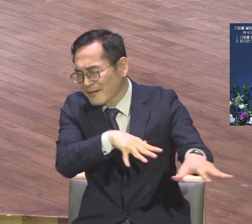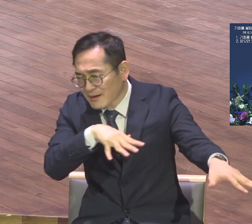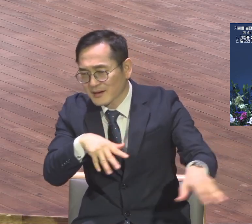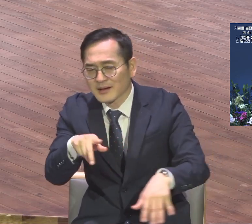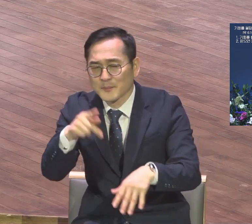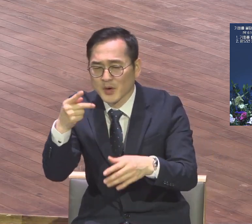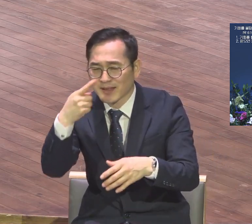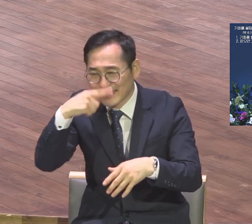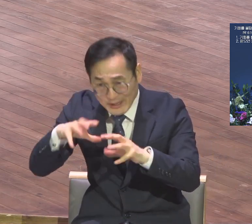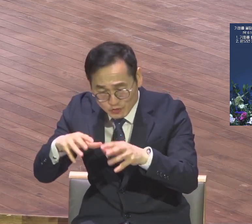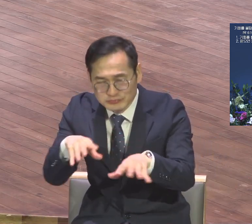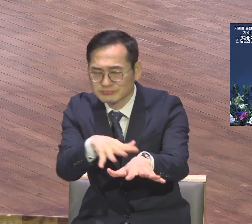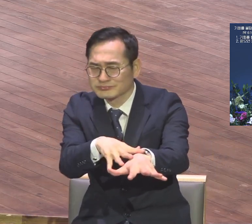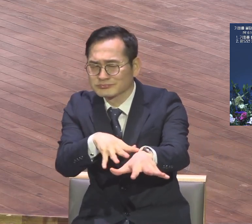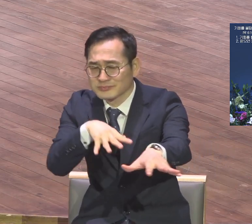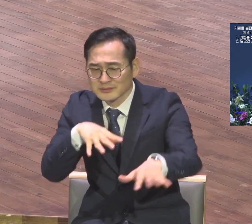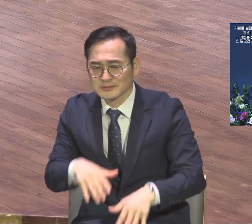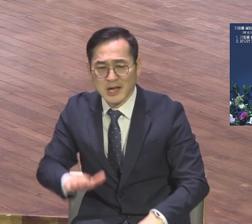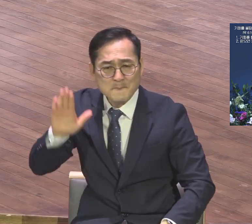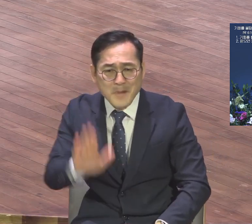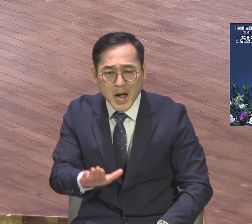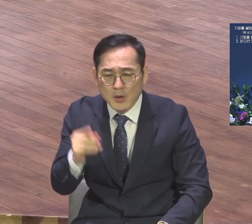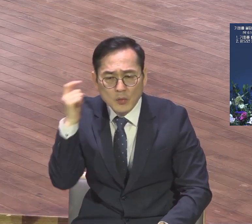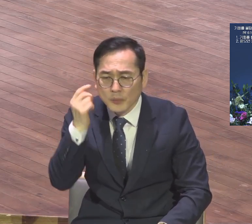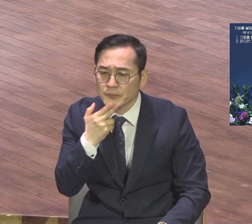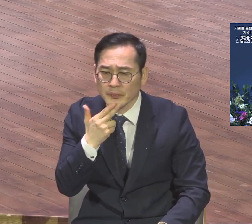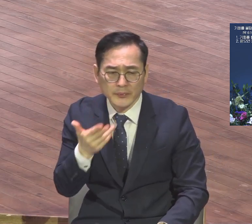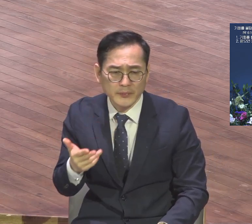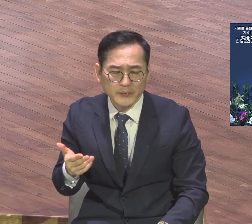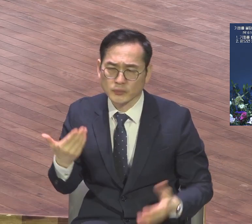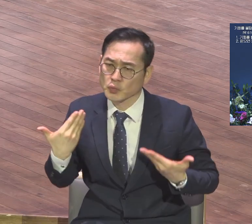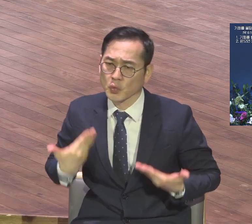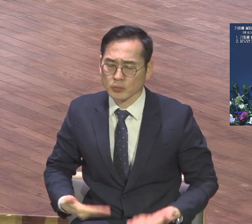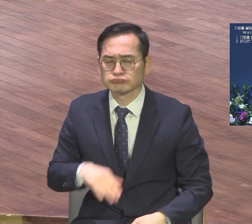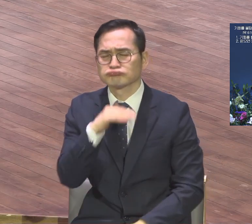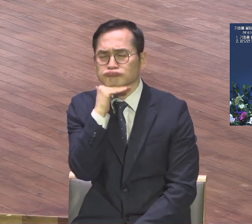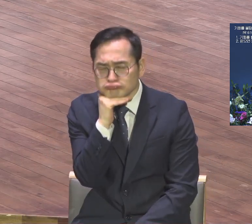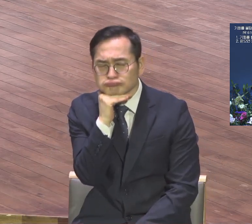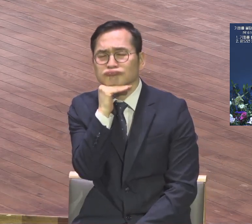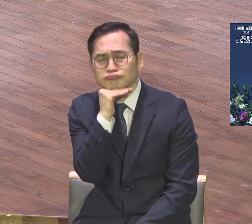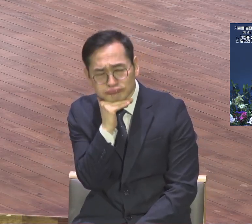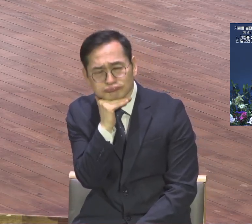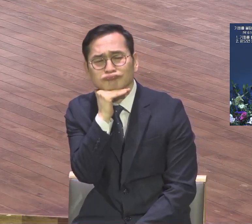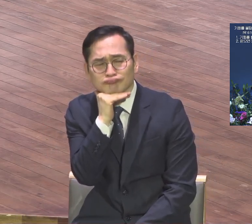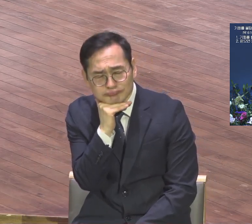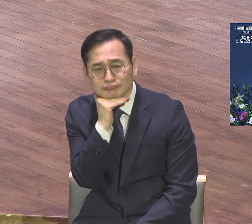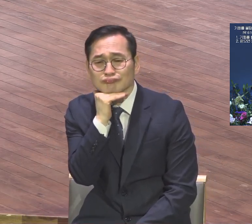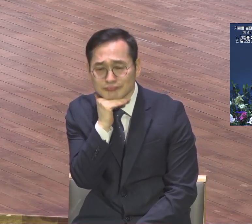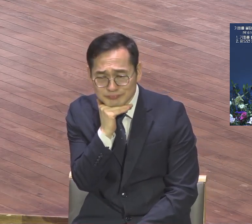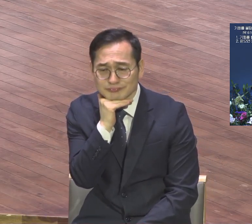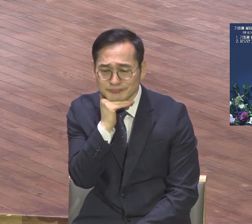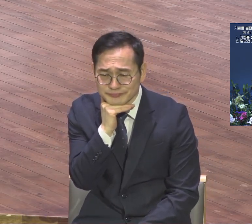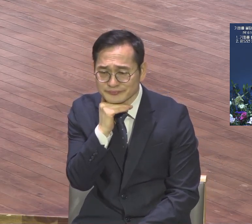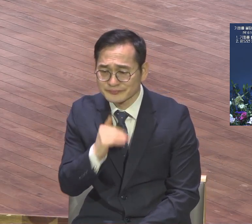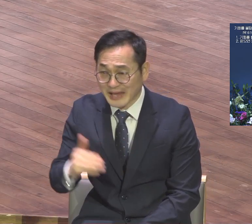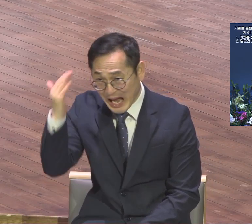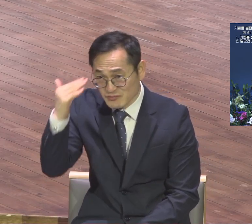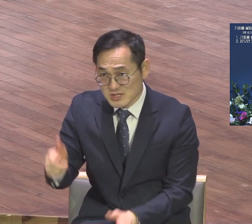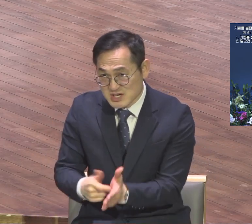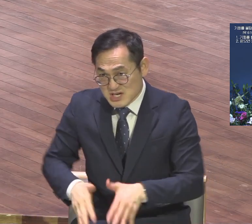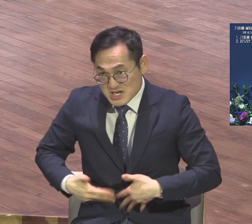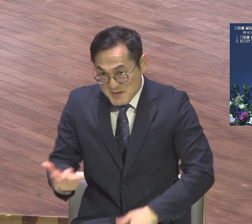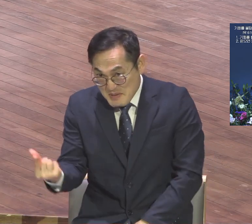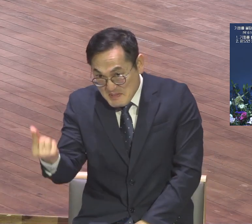계획이 안 돼가지고 막 저 안에 빵빵하는 차가 없어요. 기다려요. 지나고 들어가고 선도 없어요. 막